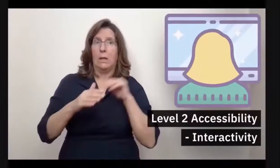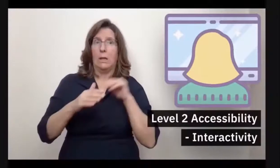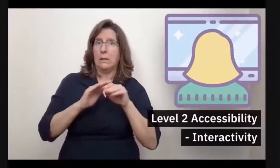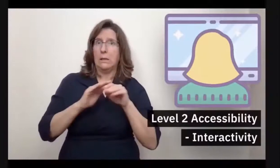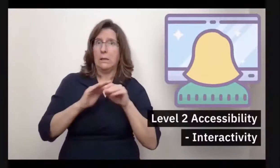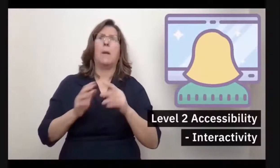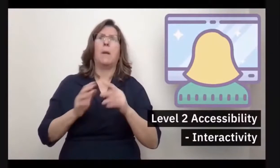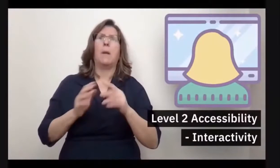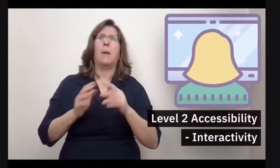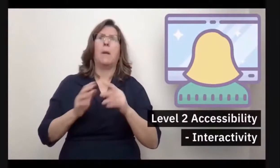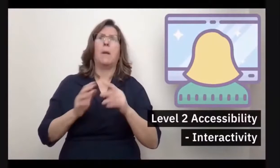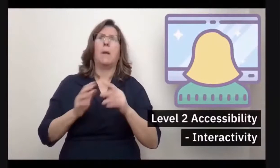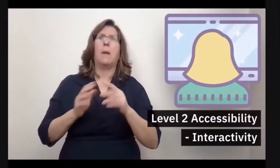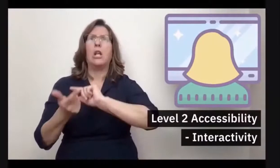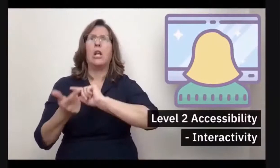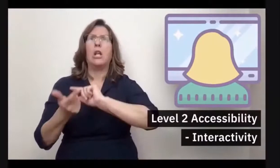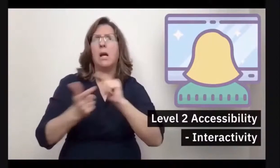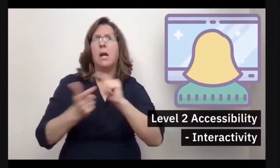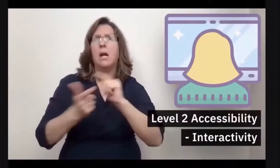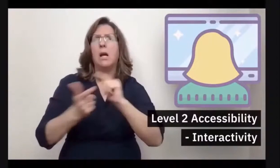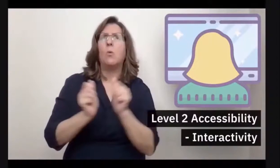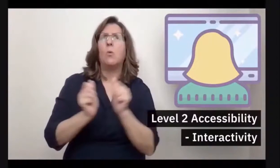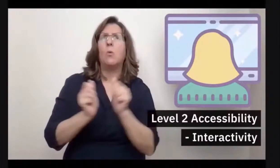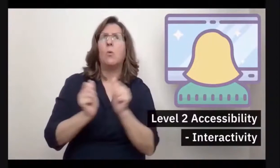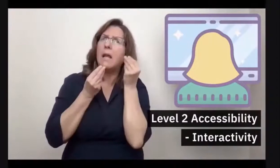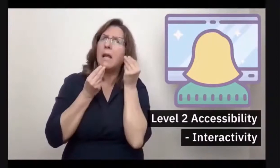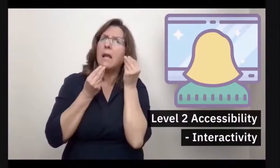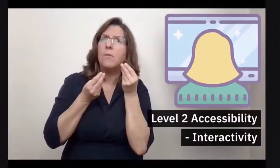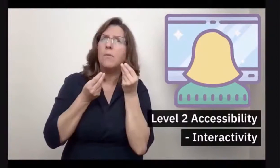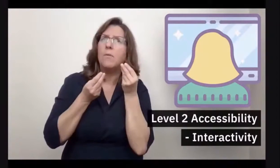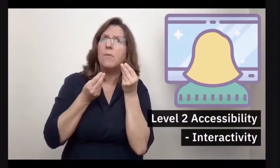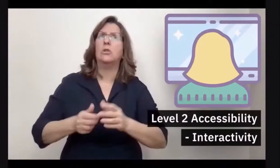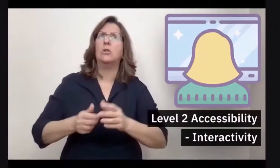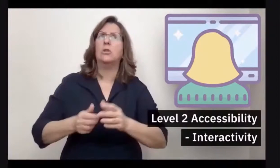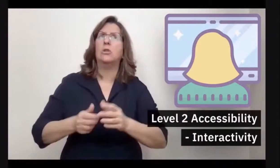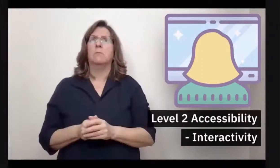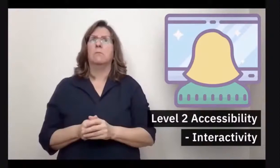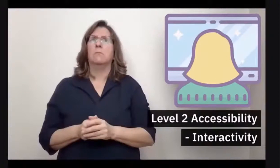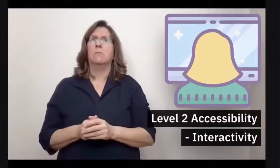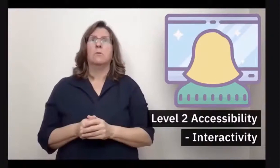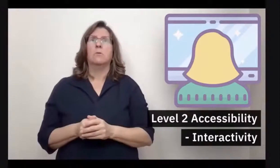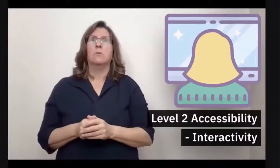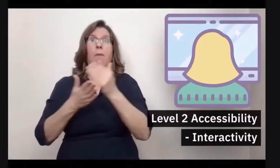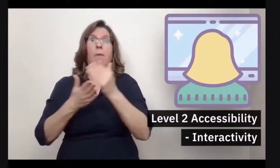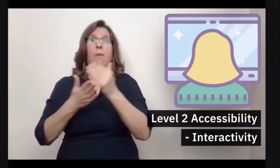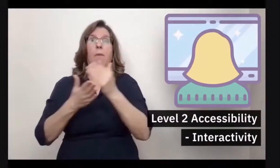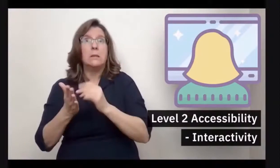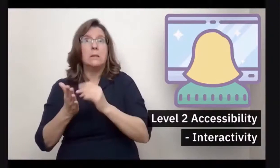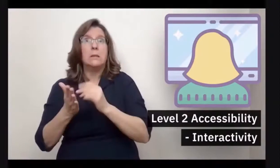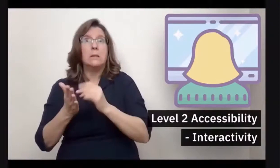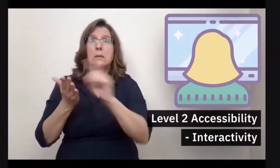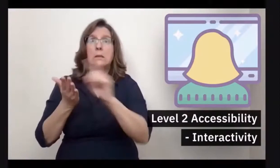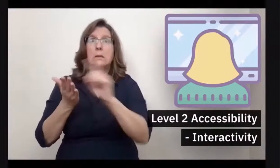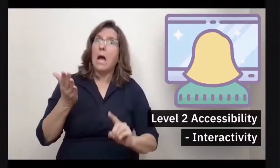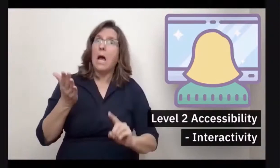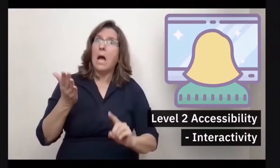El diseño de la lección tiene componentes para que el estudiante pueda interactuar y responder los materiales, por ejemplo,